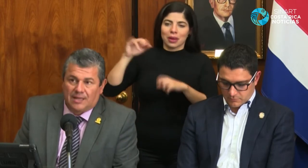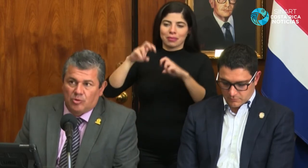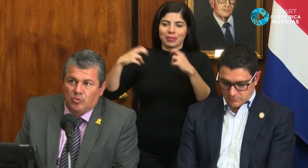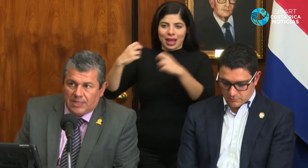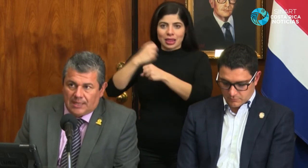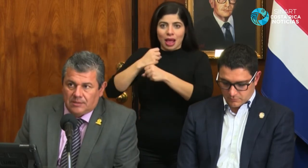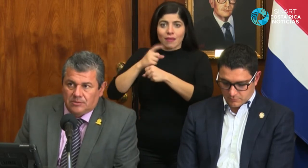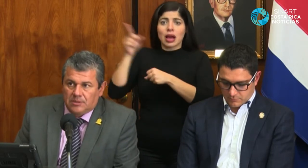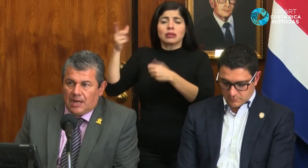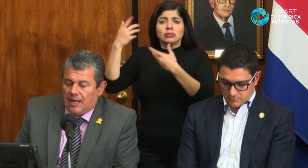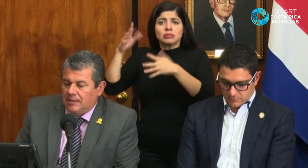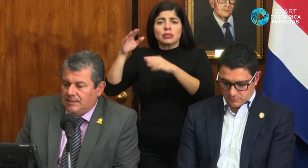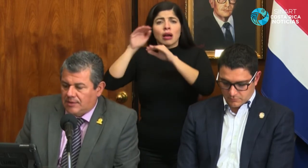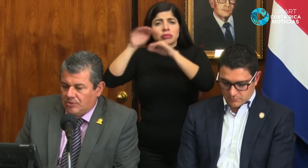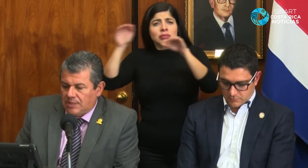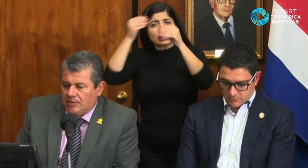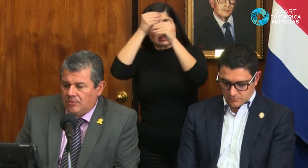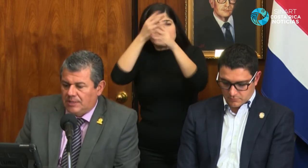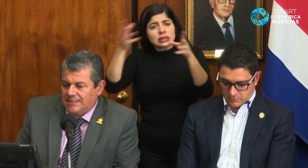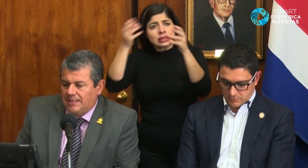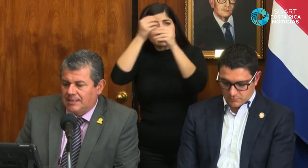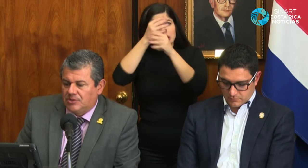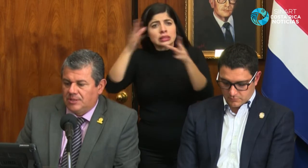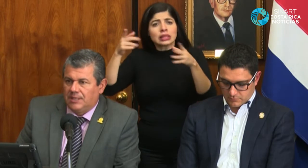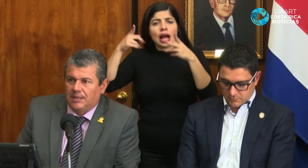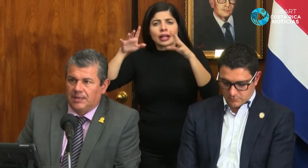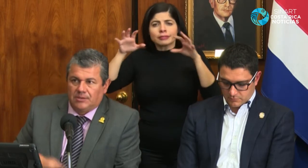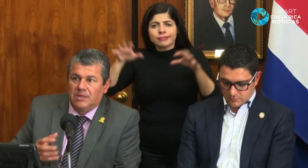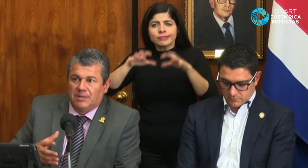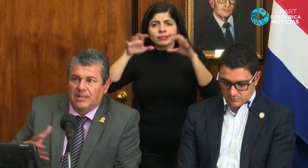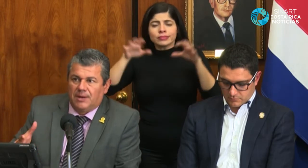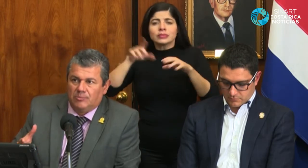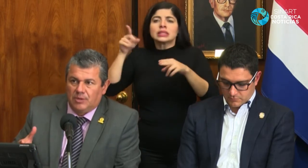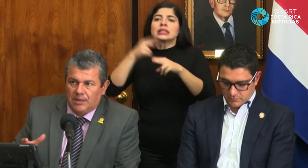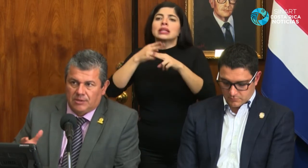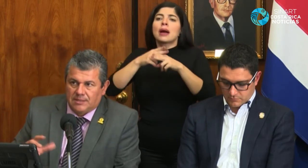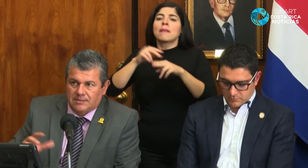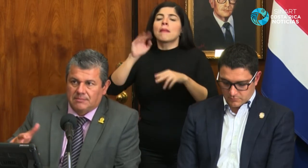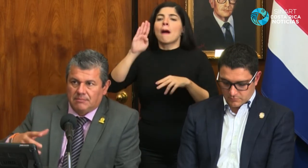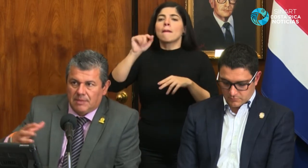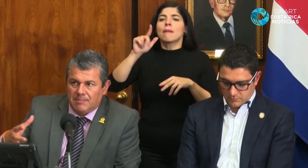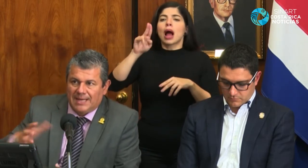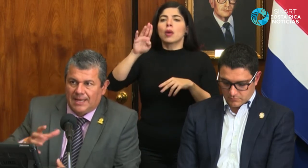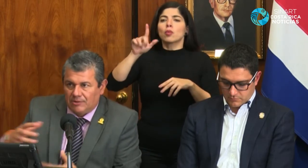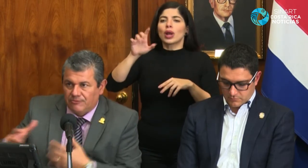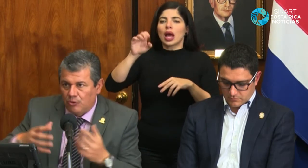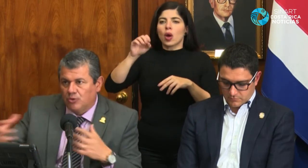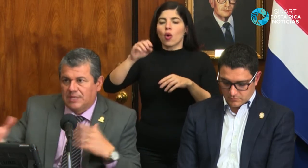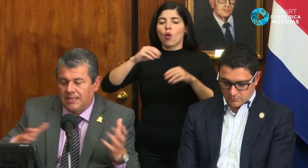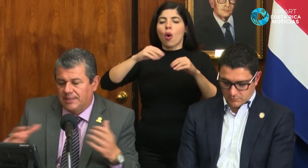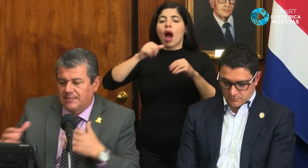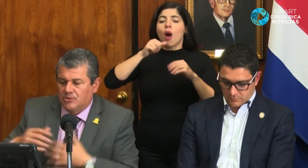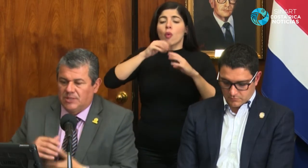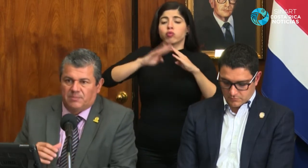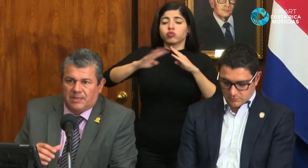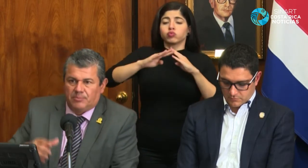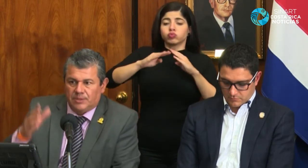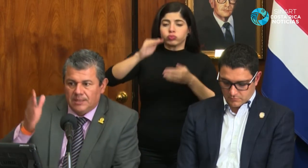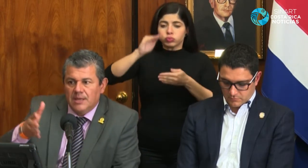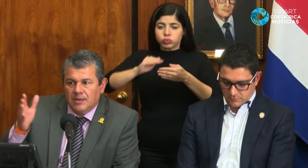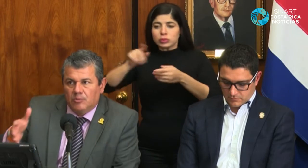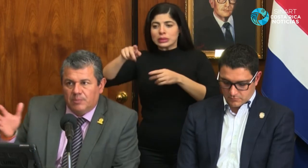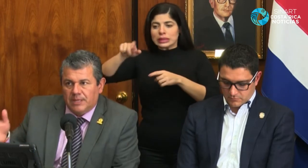se están comunicando. Han desarrollado una serie de acciones que ellos llaman de valvuleo, que es manejar los flujos a diversas zonas